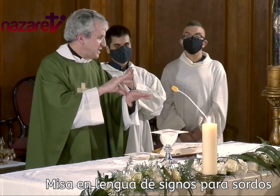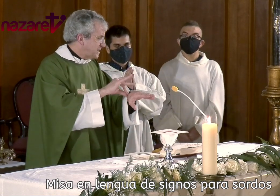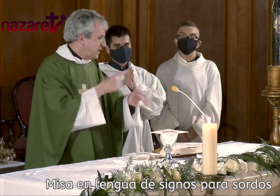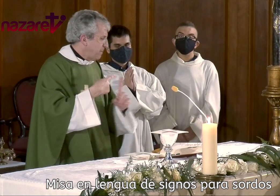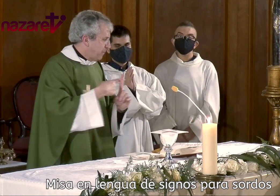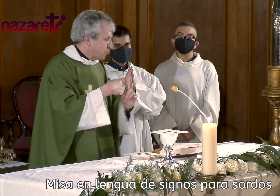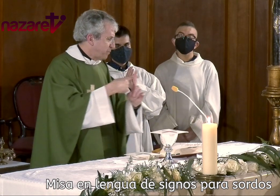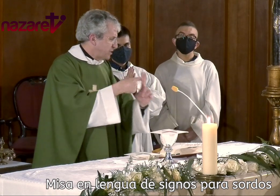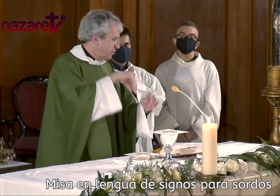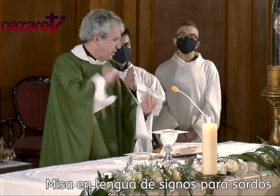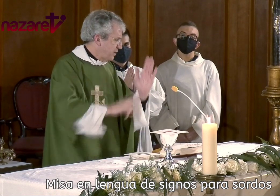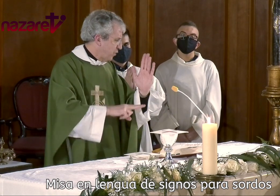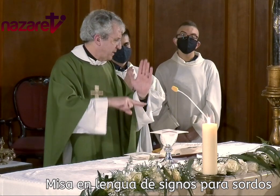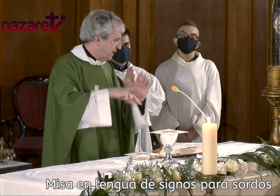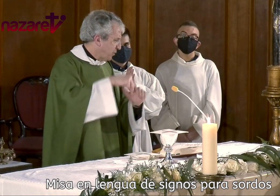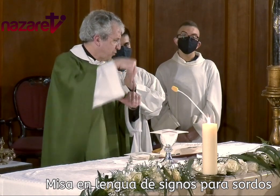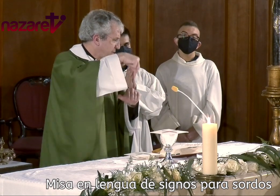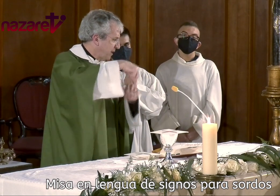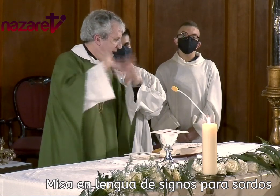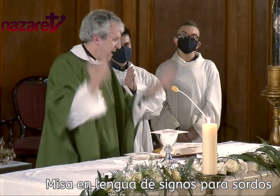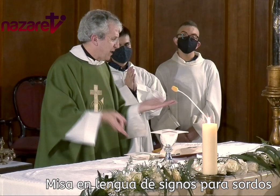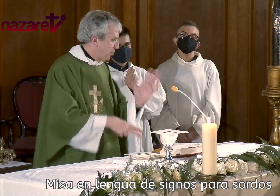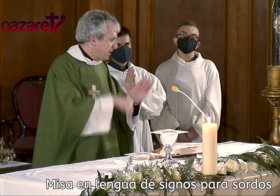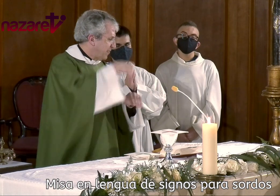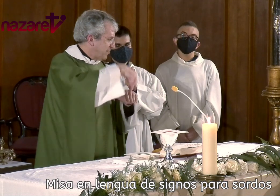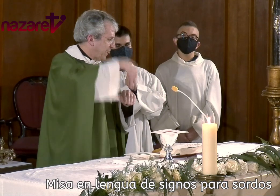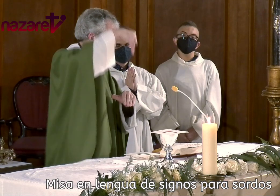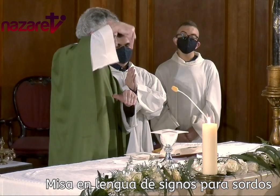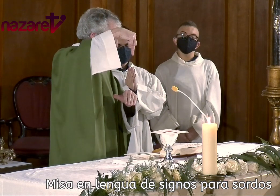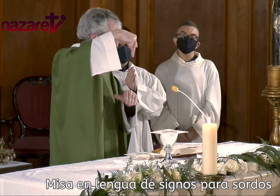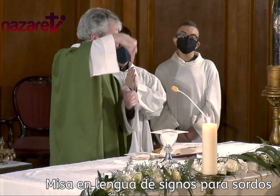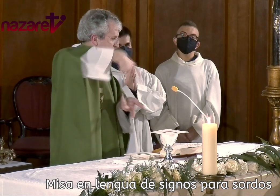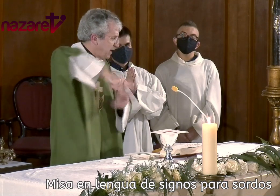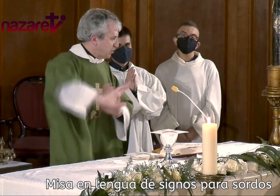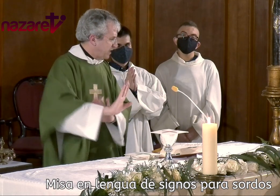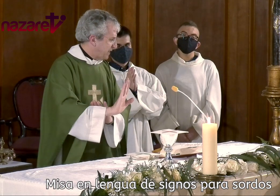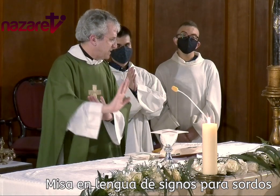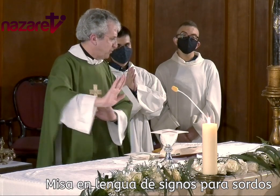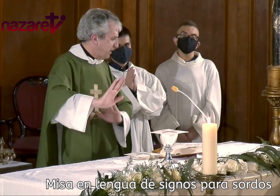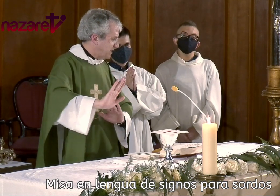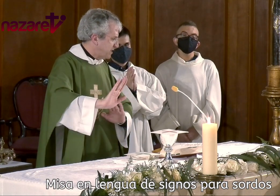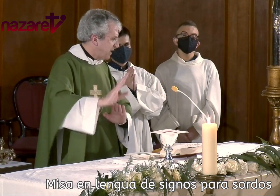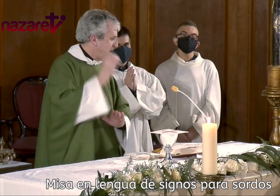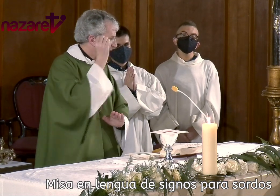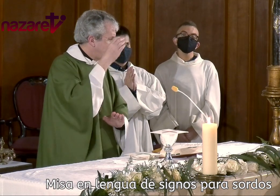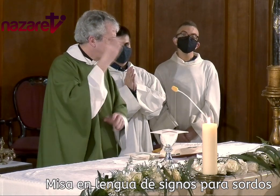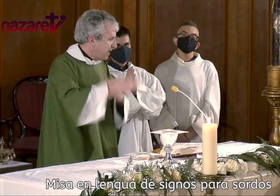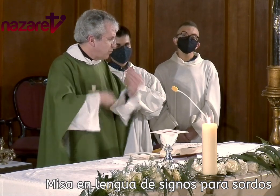por su pasión y muerte en la cruz a la gloria de la resurrección y lo sentiste a tu derecha anunciamos